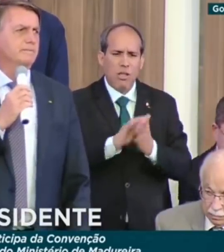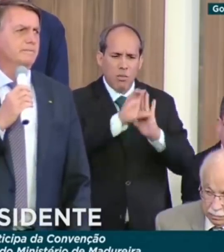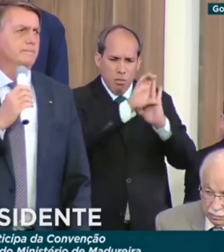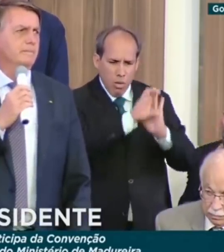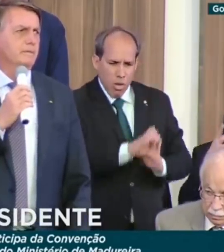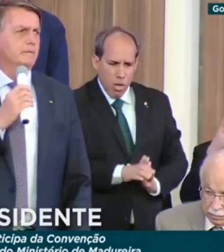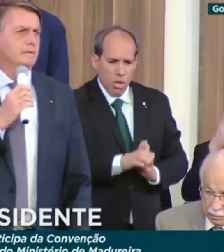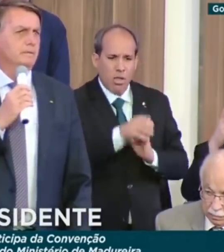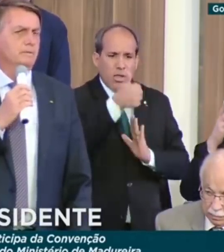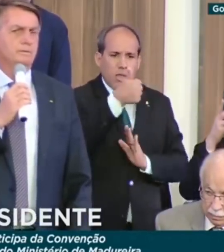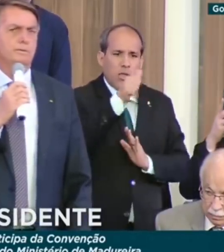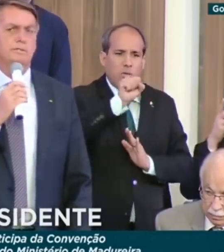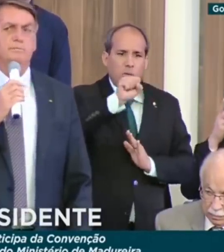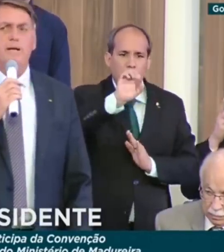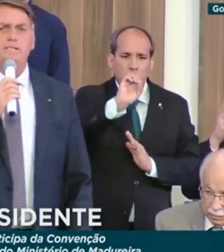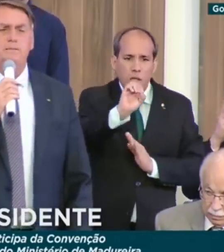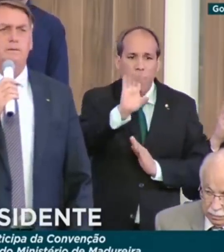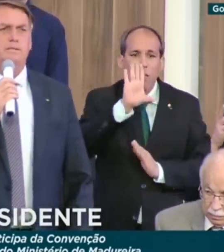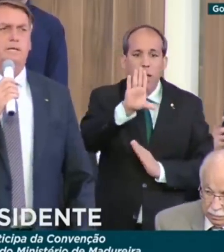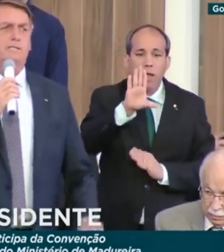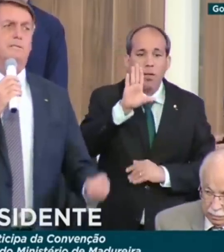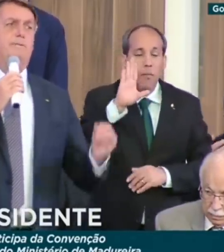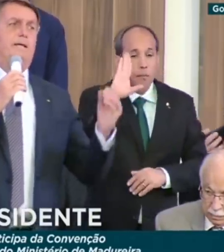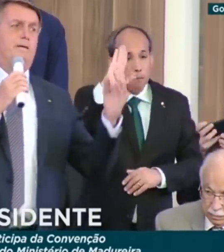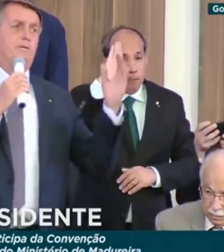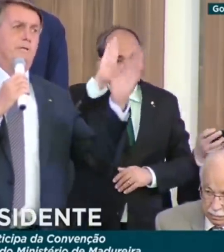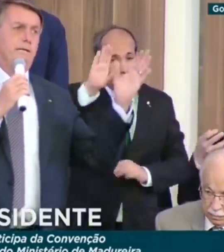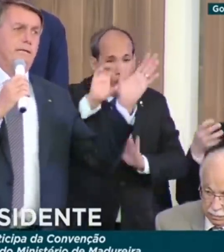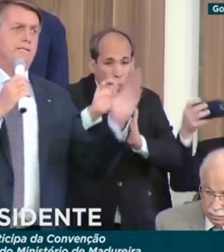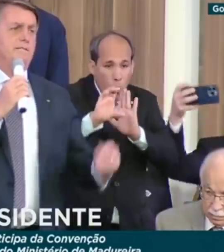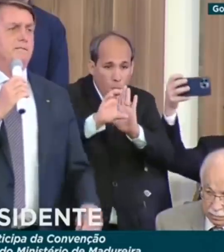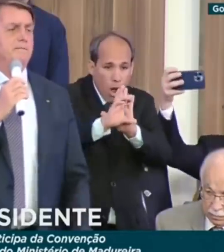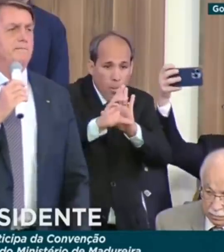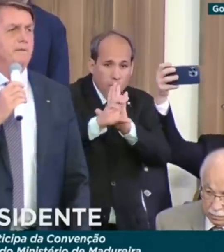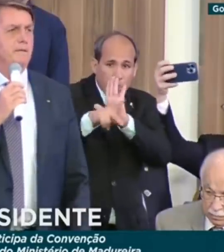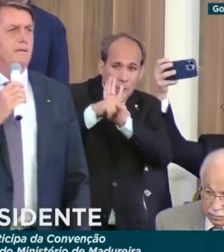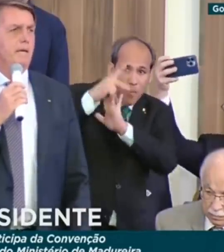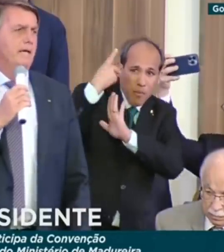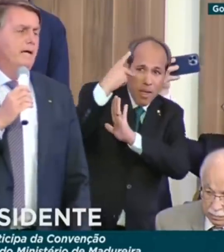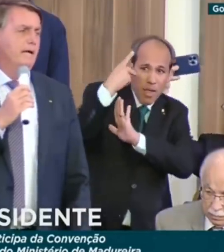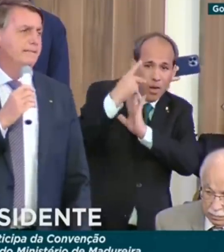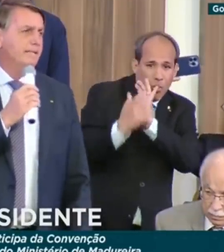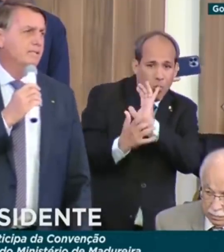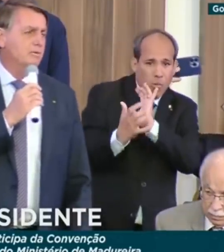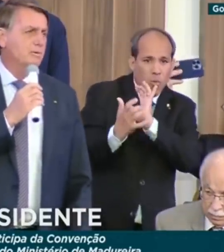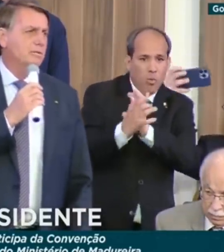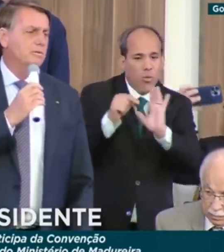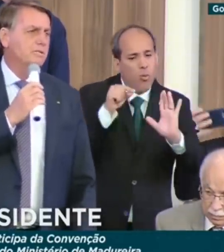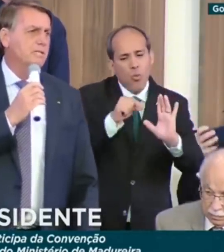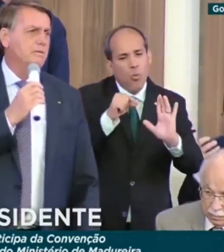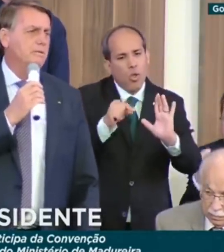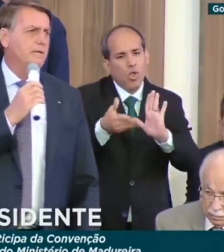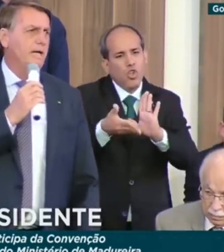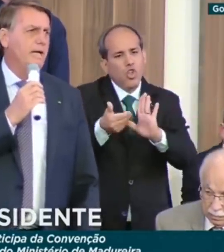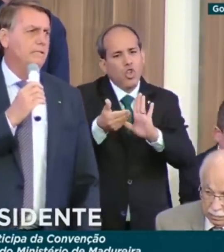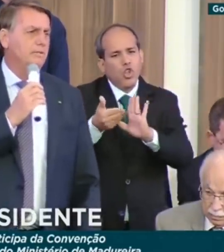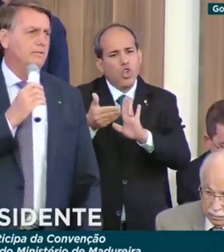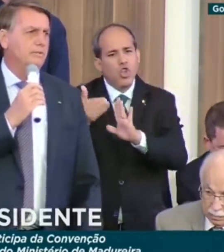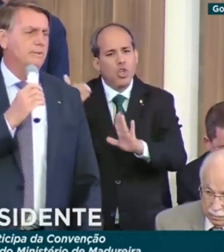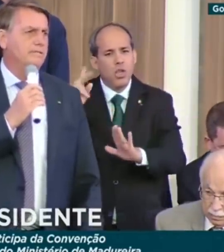capítulos. Um dos mais importantes para eles era a desconstrução